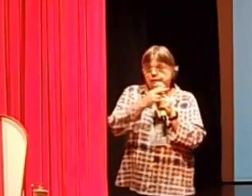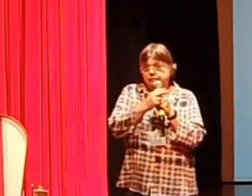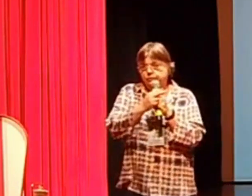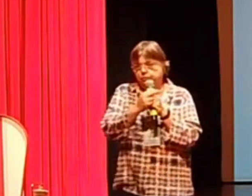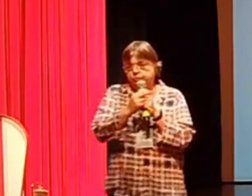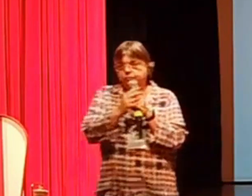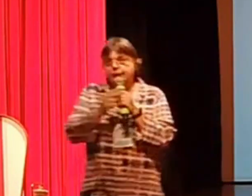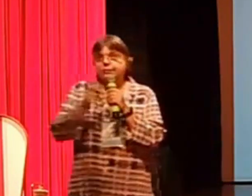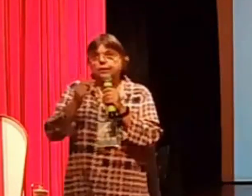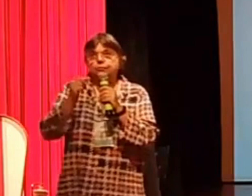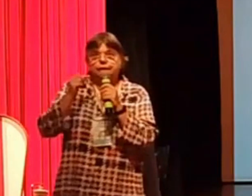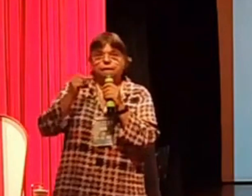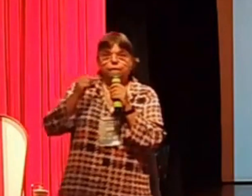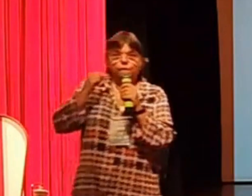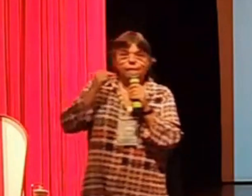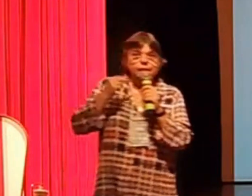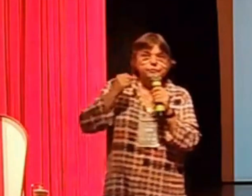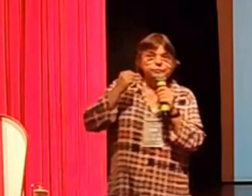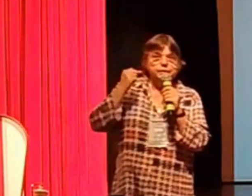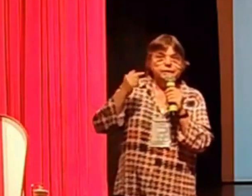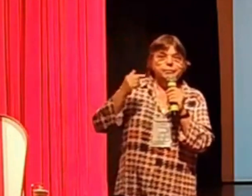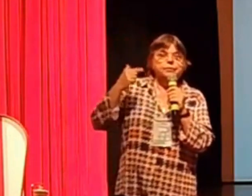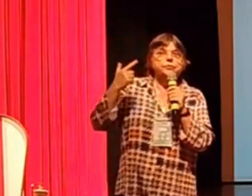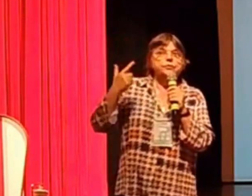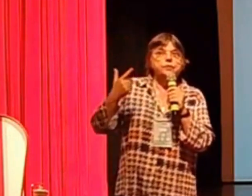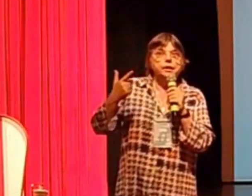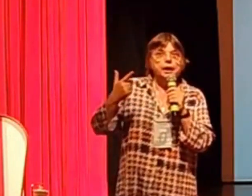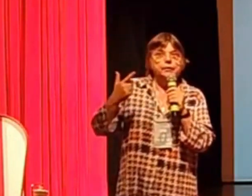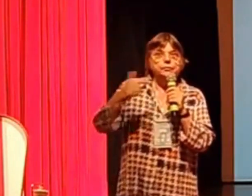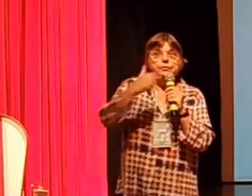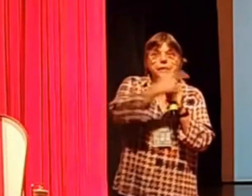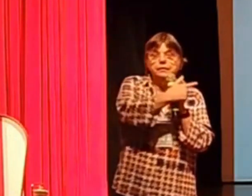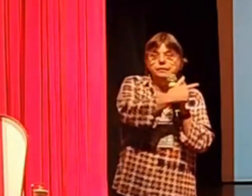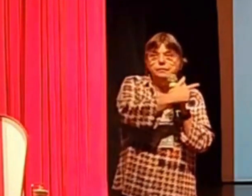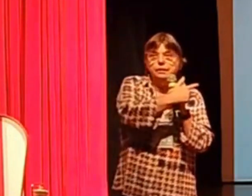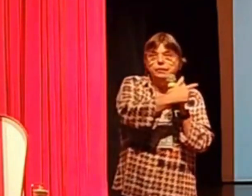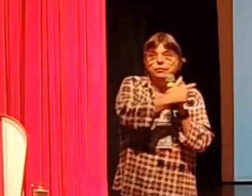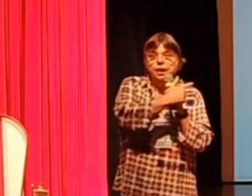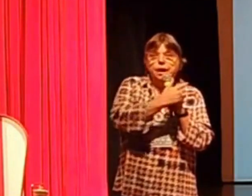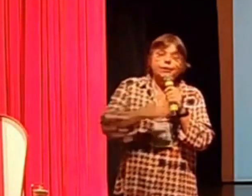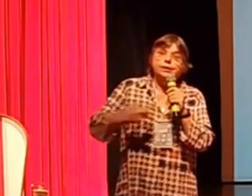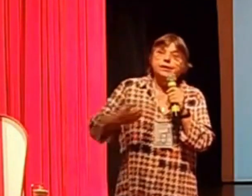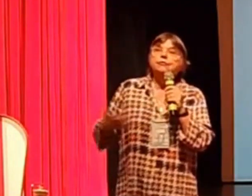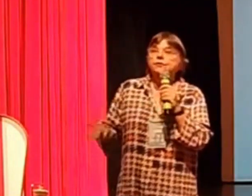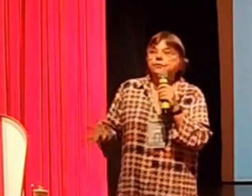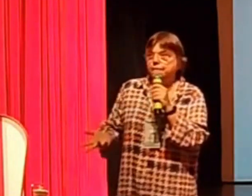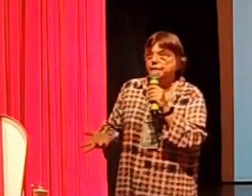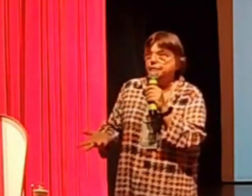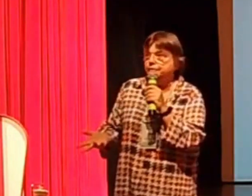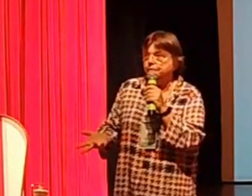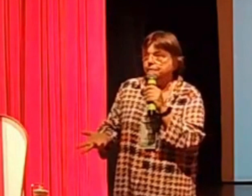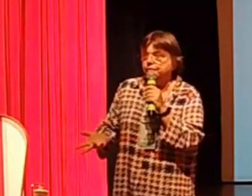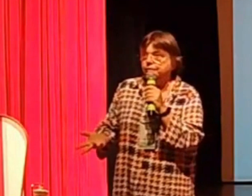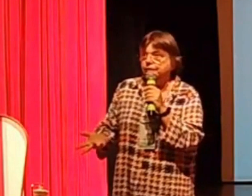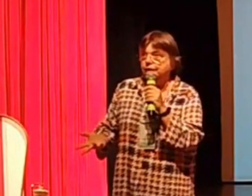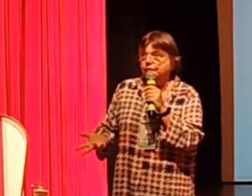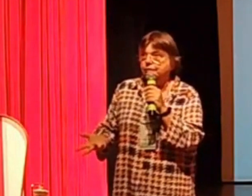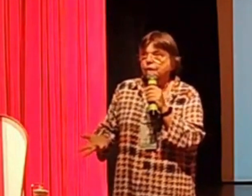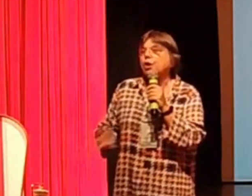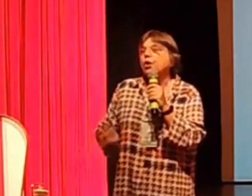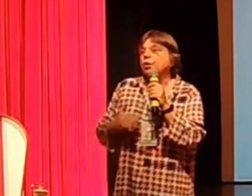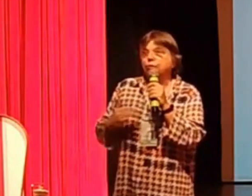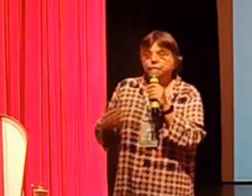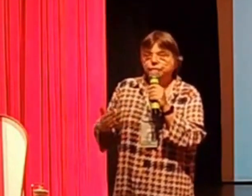dizer, aquele segundo quadro é quais os tratamentos indicados. Na terceira, é o que efetivamente as pessoas